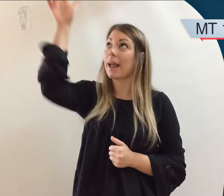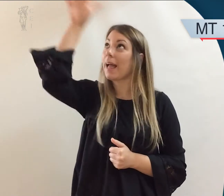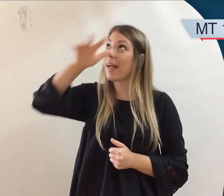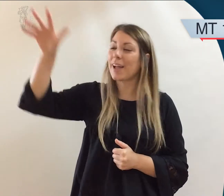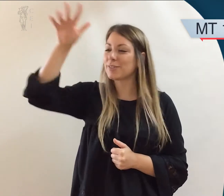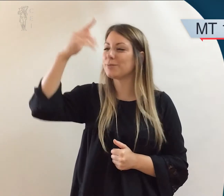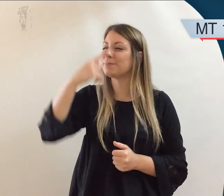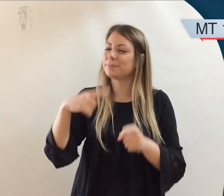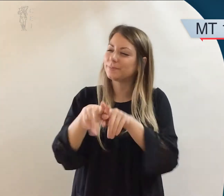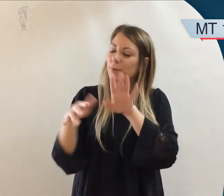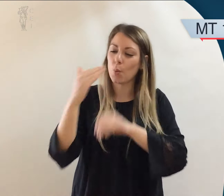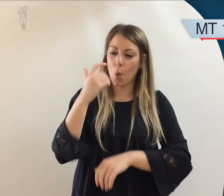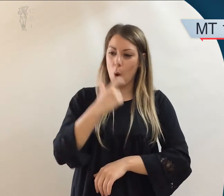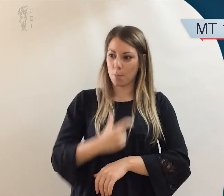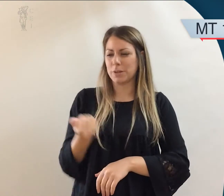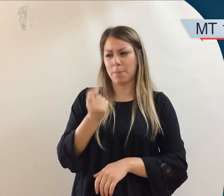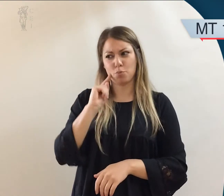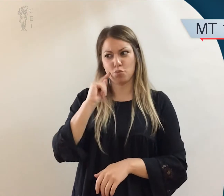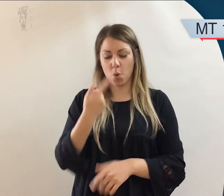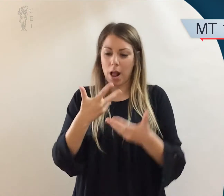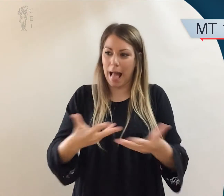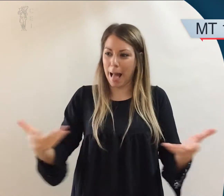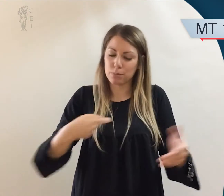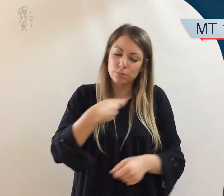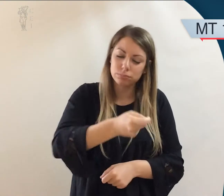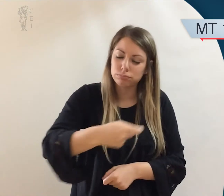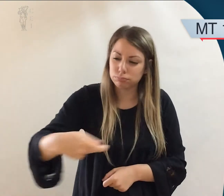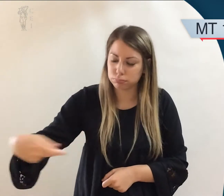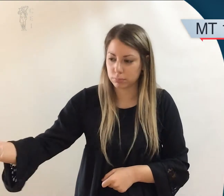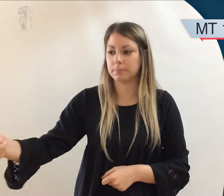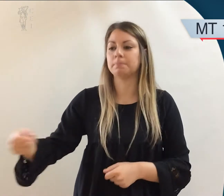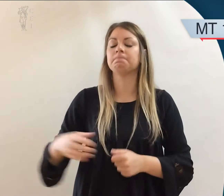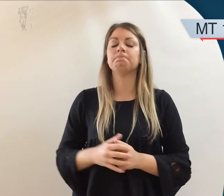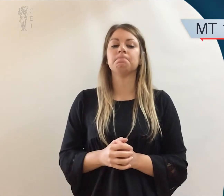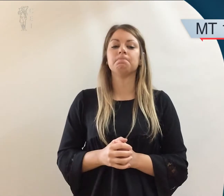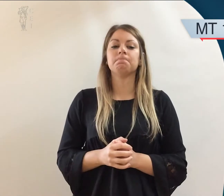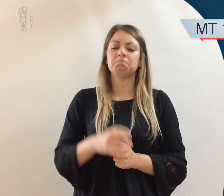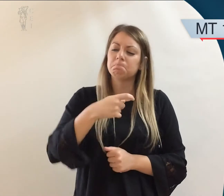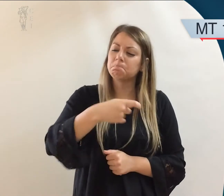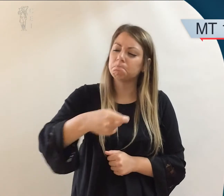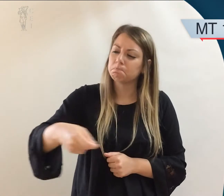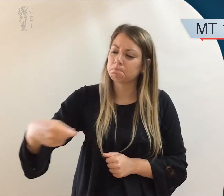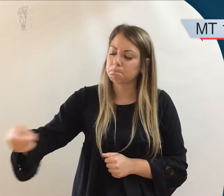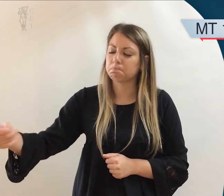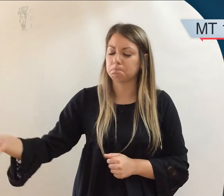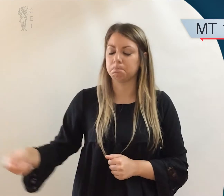il regno dei cieli è simile un uomo che ha seminato del buon seme nel suo campo ma mentre tutti dormivano